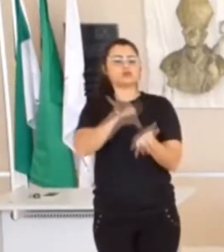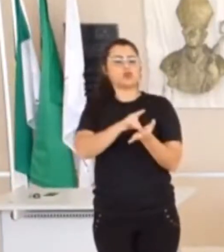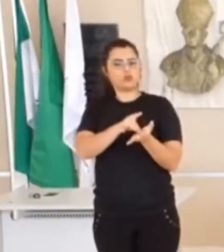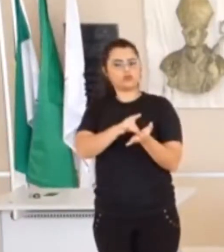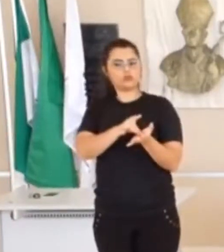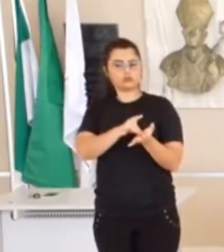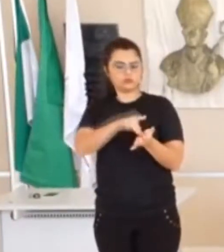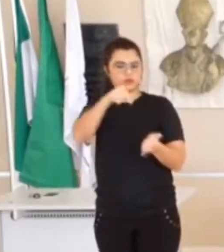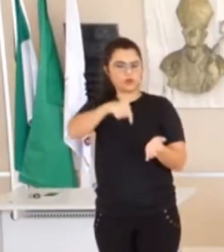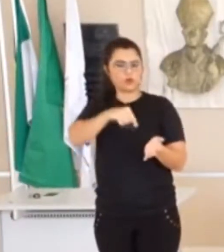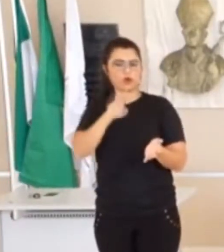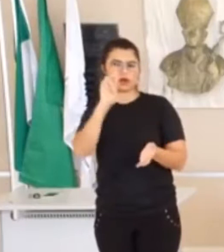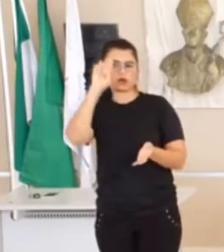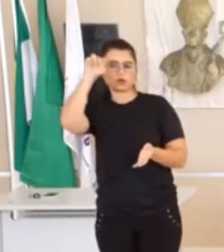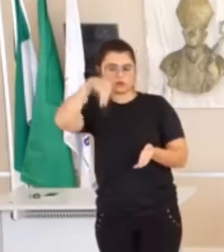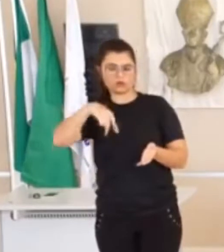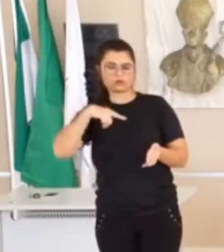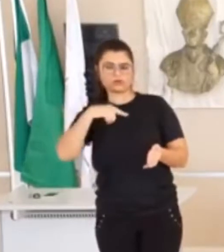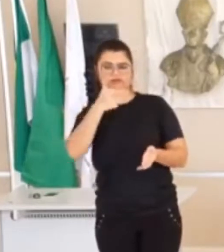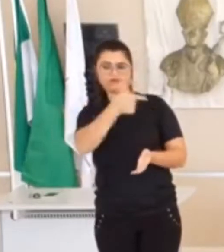nós apresentamos